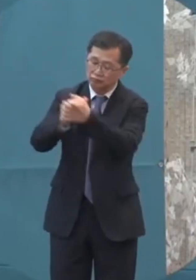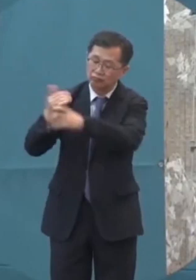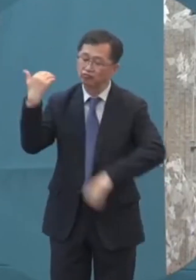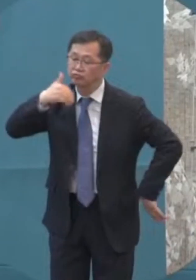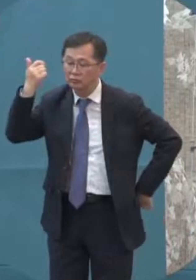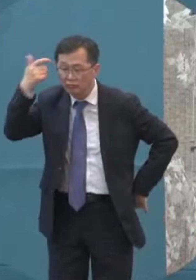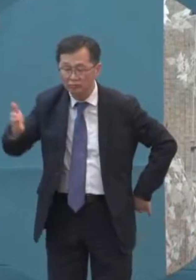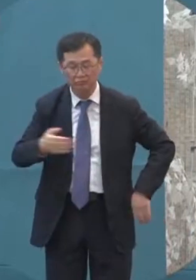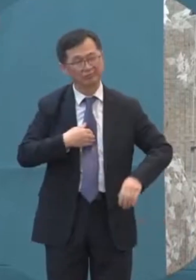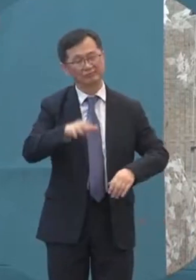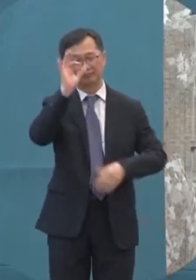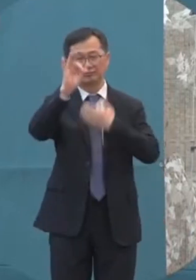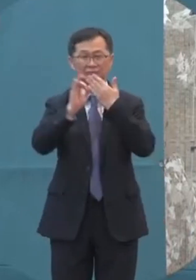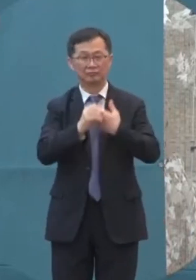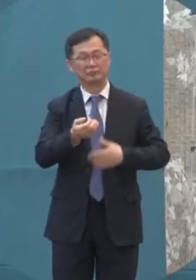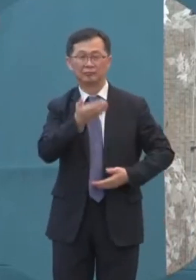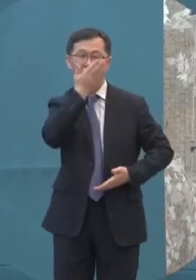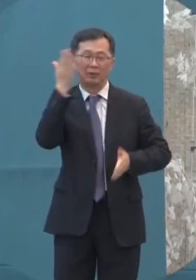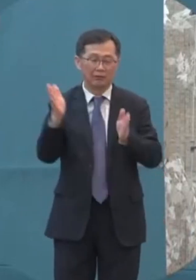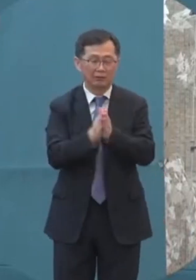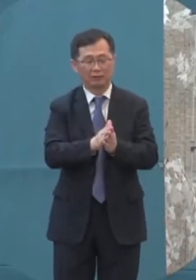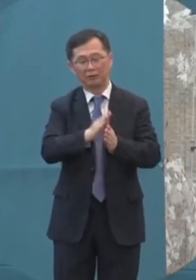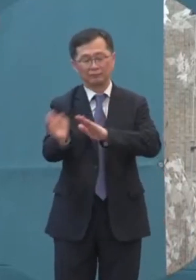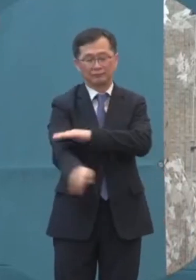이미 선진국가가 아니라 야만국가입니다.